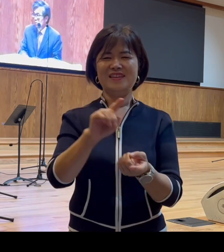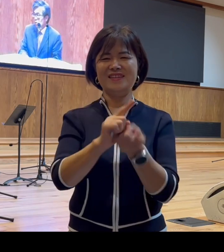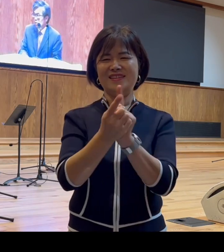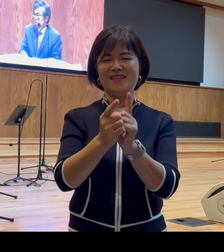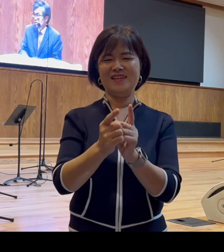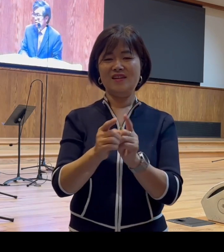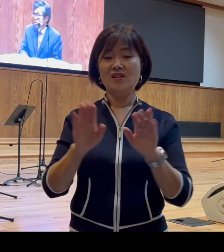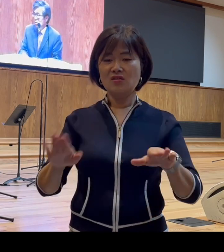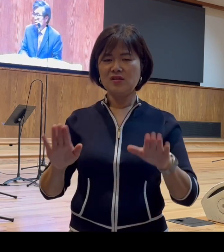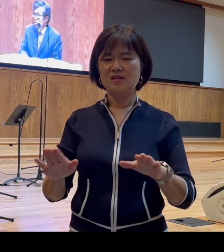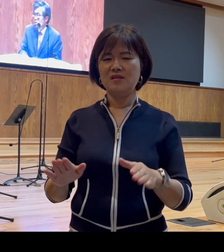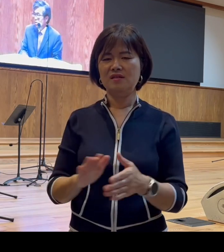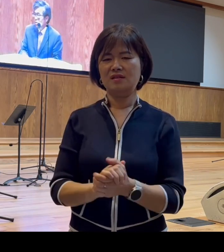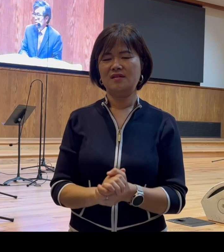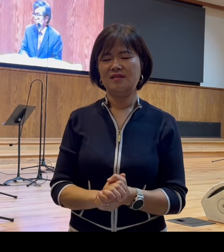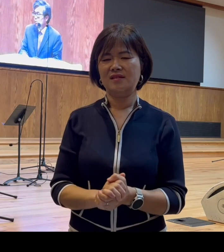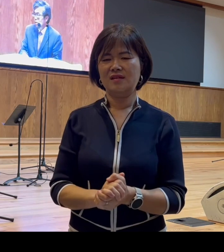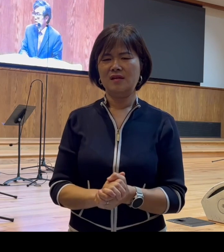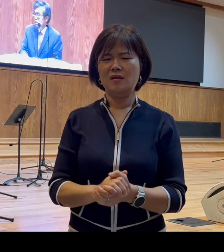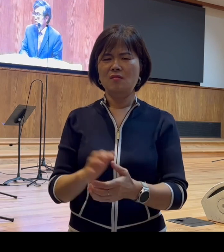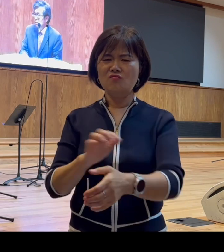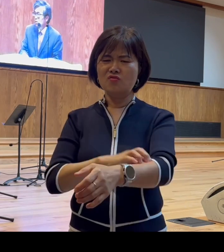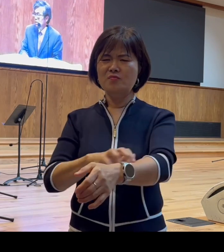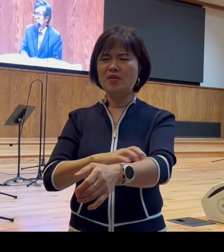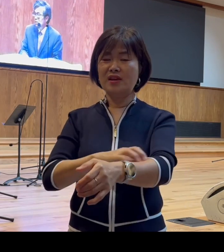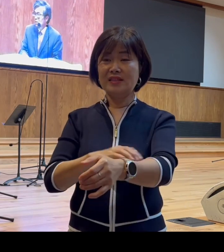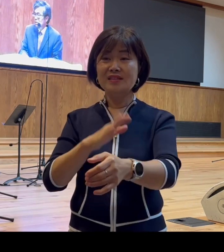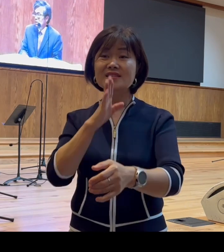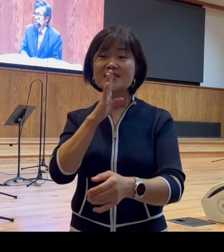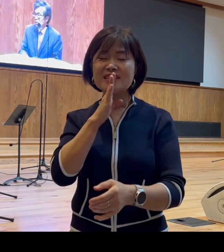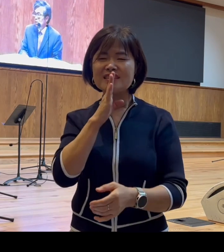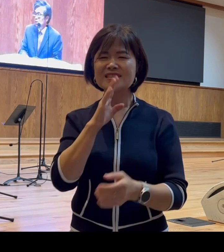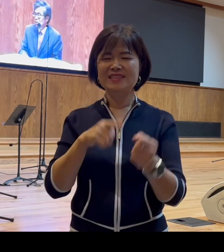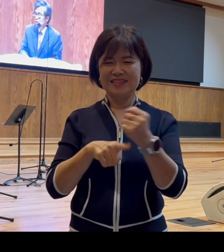얘기입니다만은 현실이 그래요. 불편한